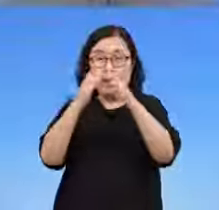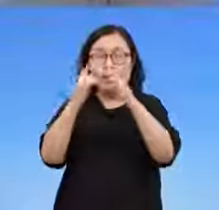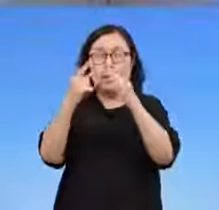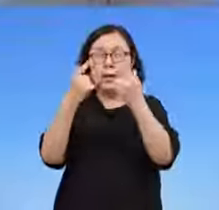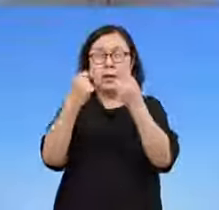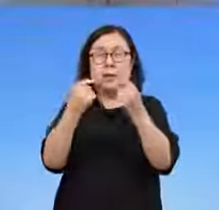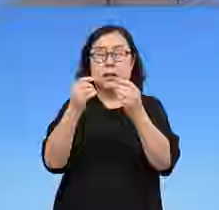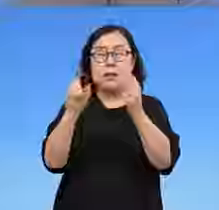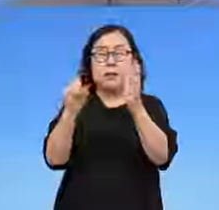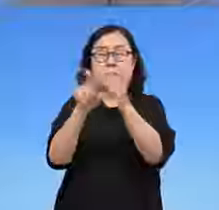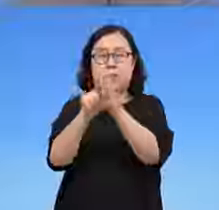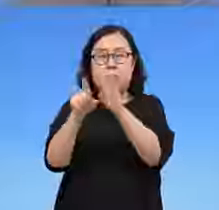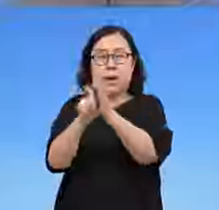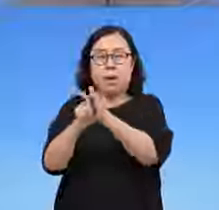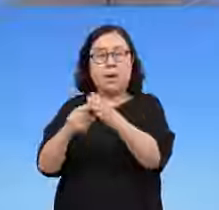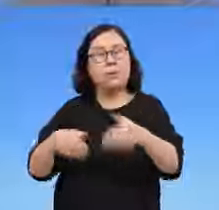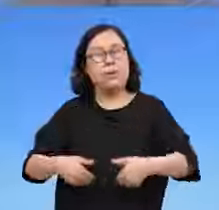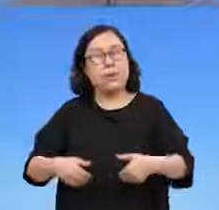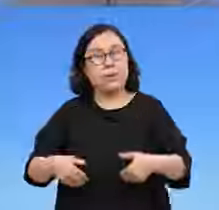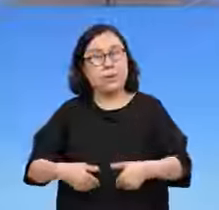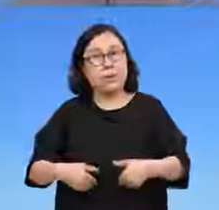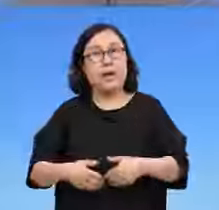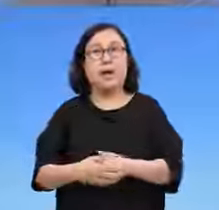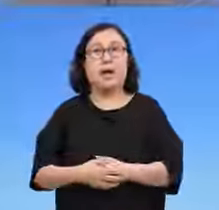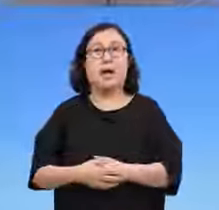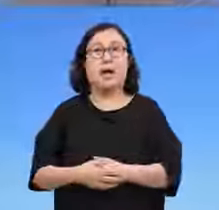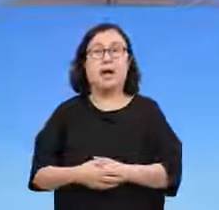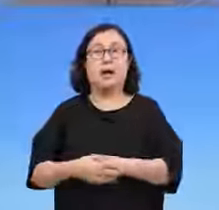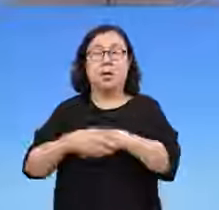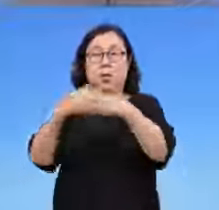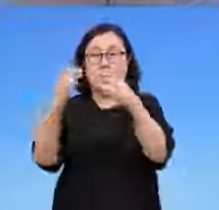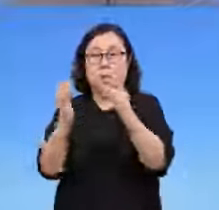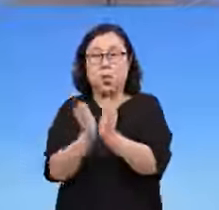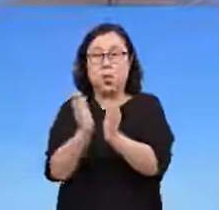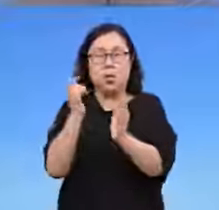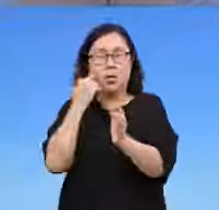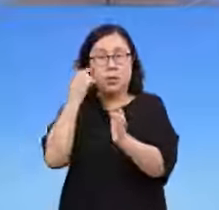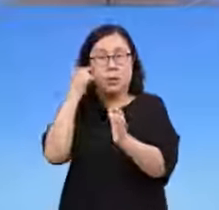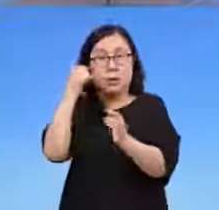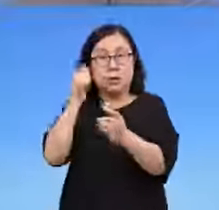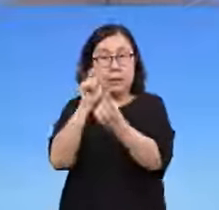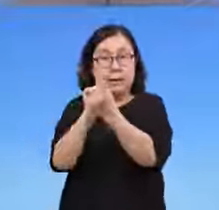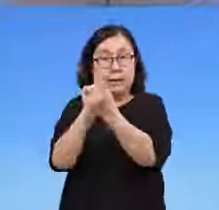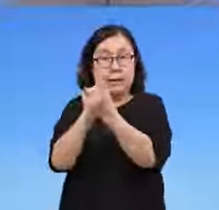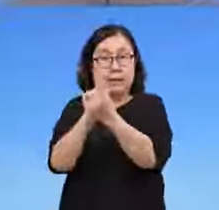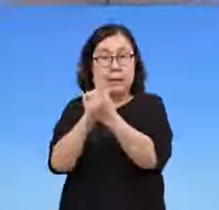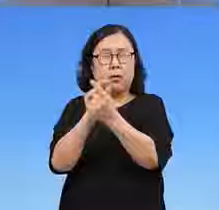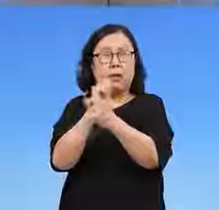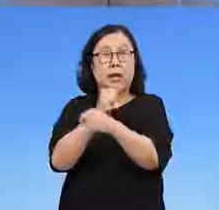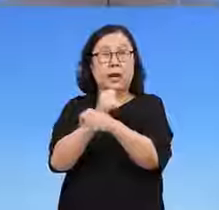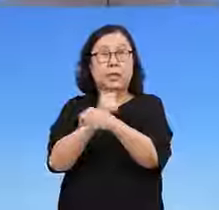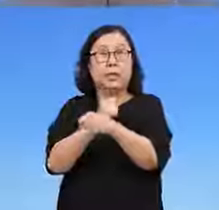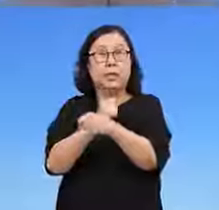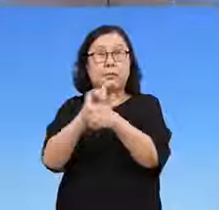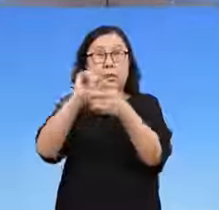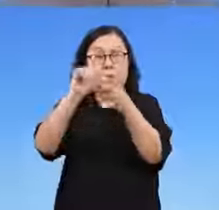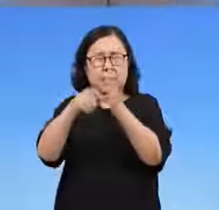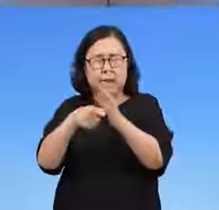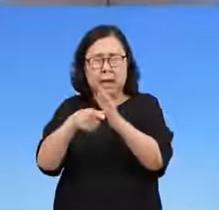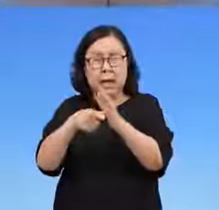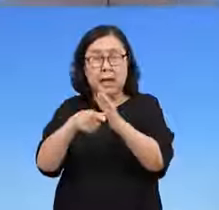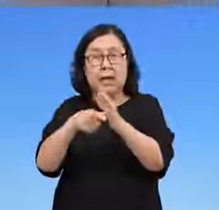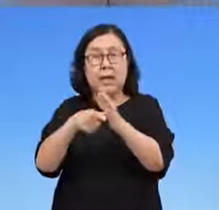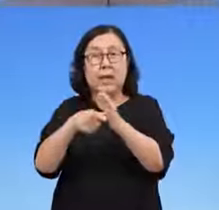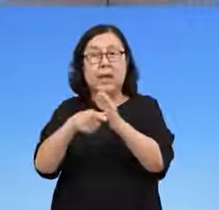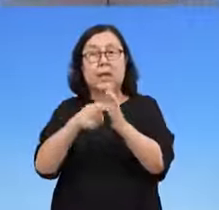생각합니다. 막 여러분이 막 교구 목사님 좀 만나자 그랬는데 막 바빠가지고 뭐 시간을 좀 못 낸다 그러면 바로 또